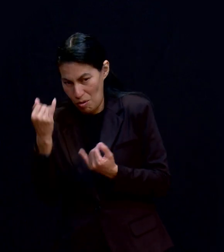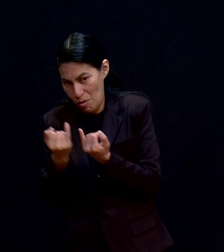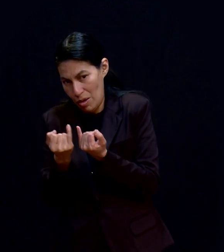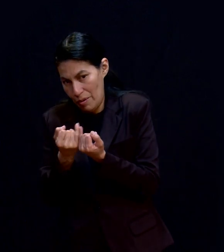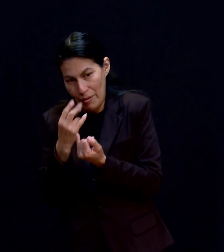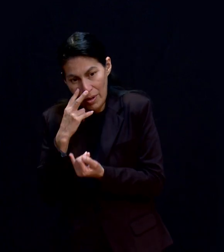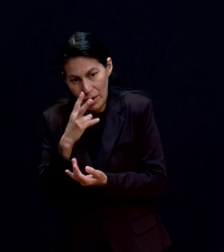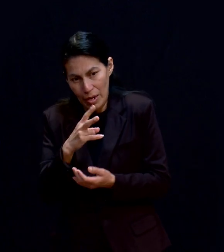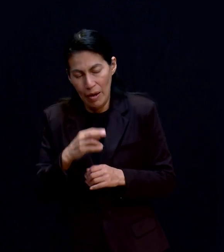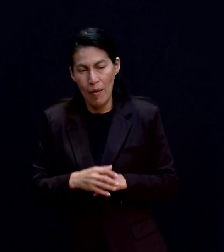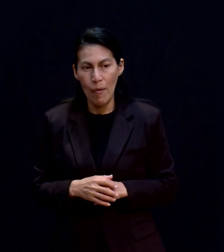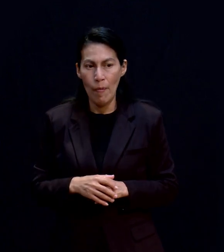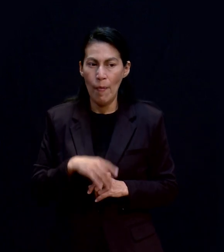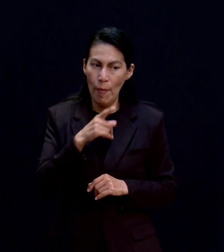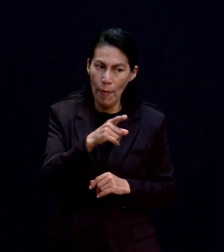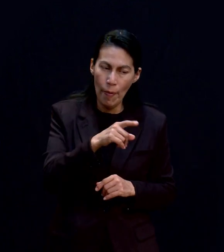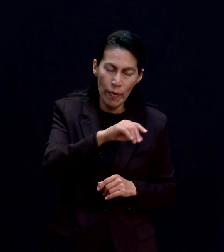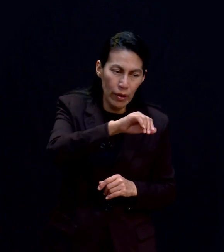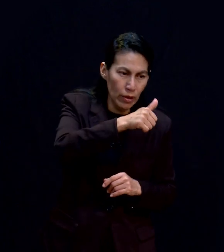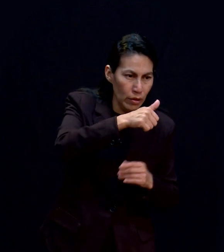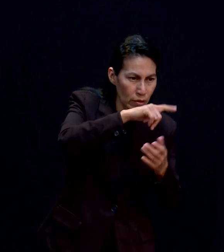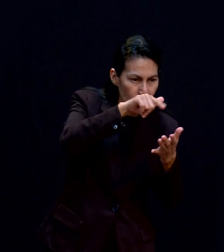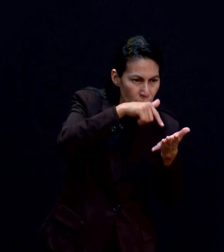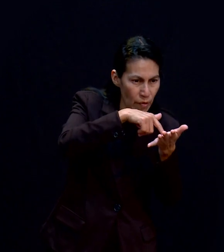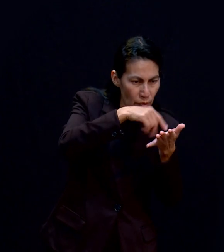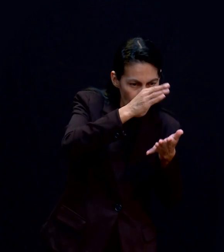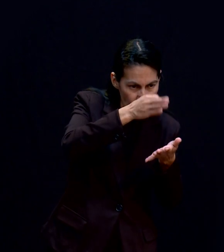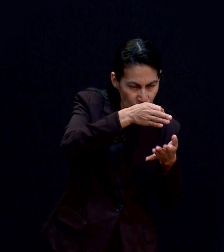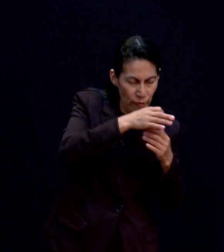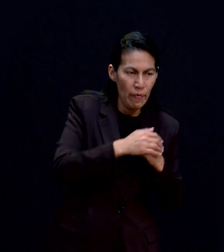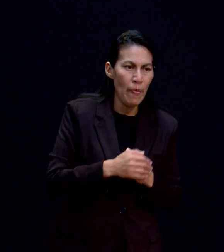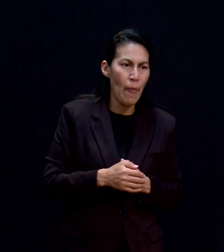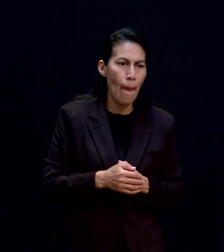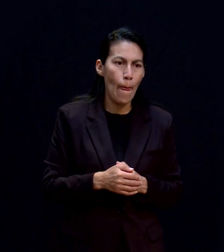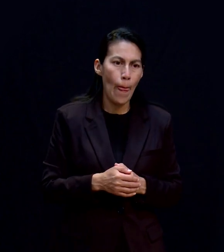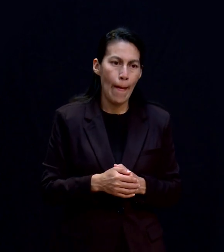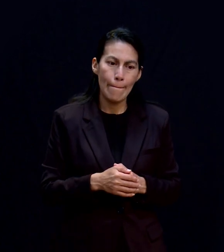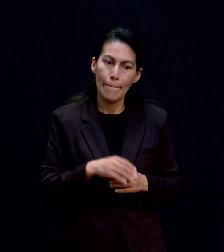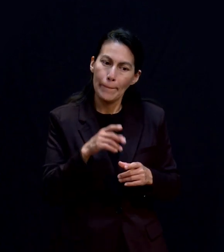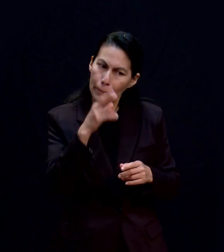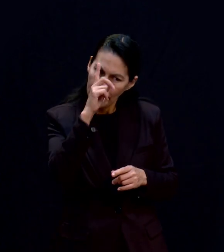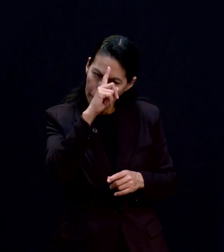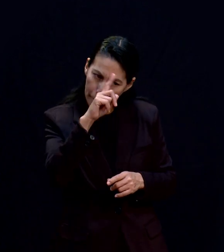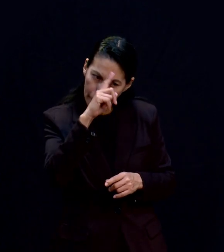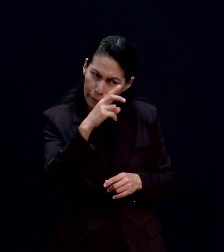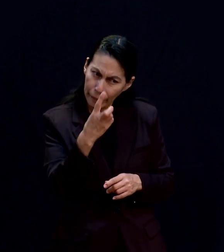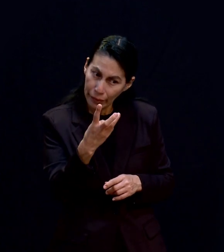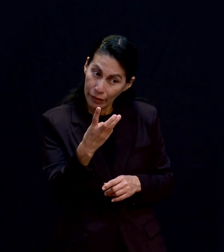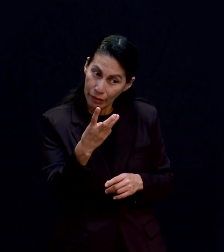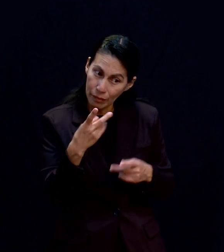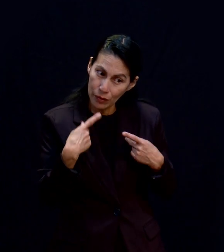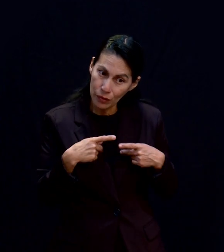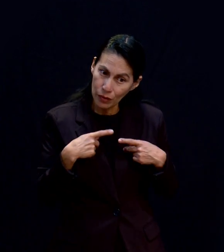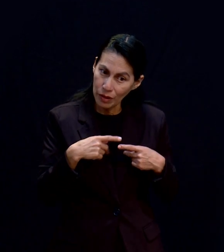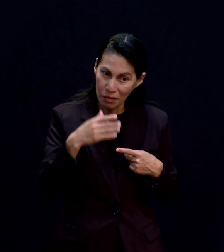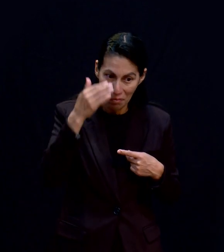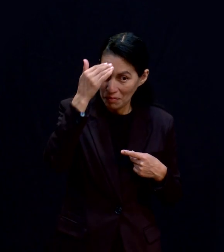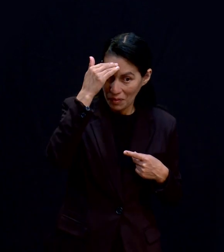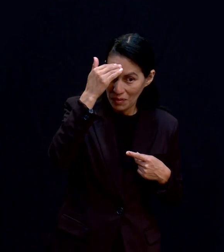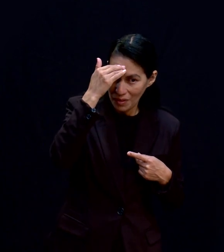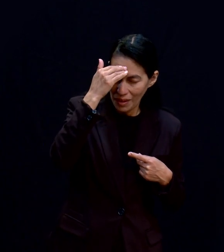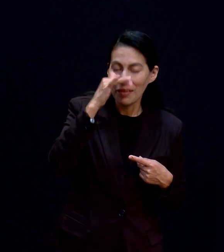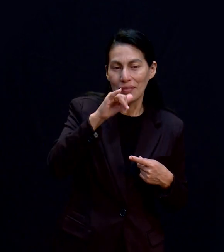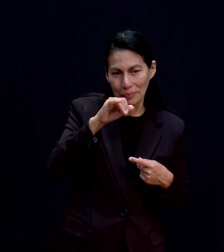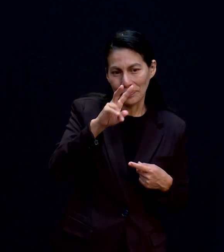así que aceptaste la propuesta en el otro lugar que te que te llegó así es recomendación de tres